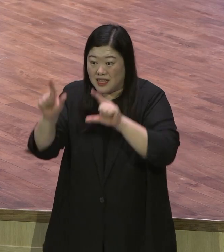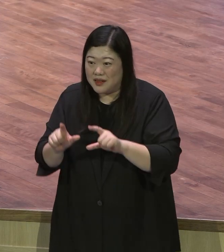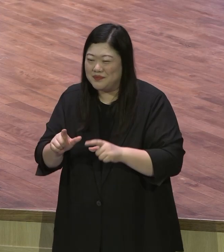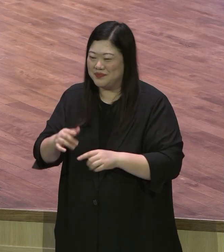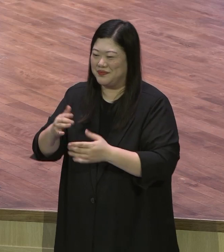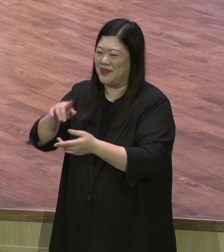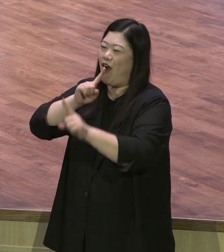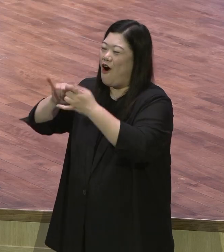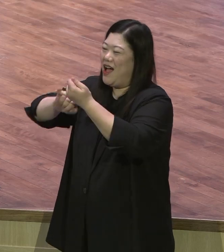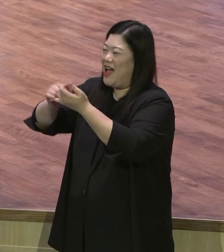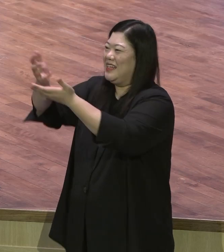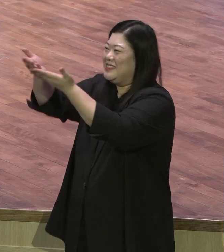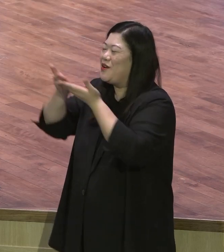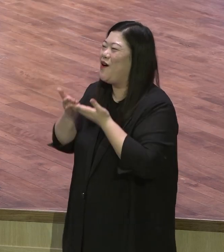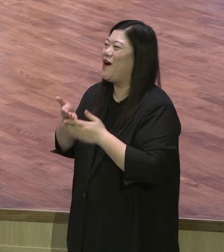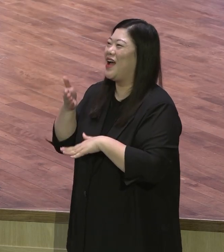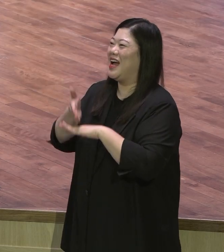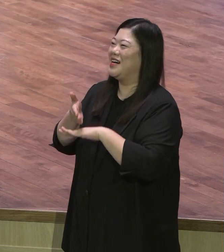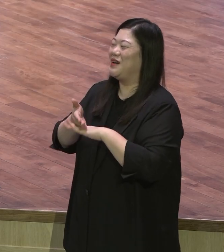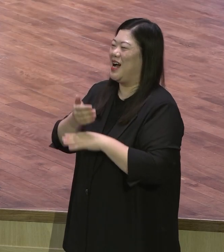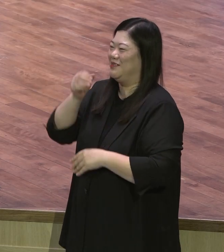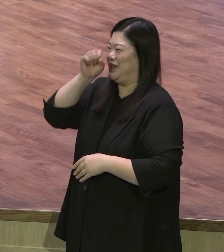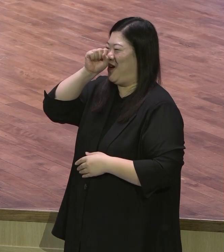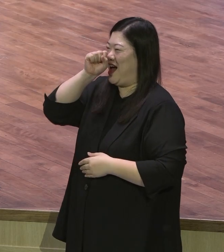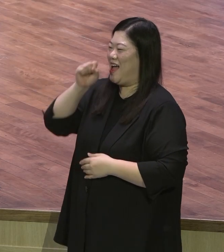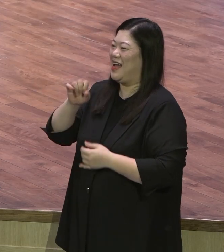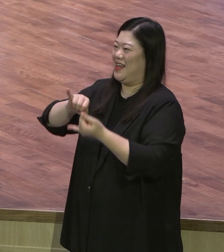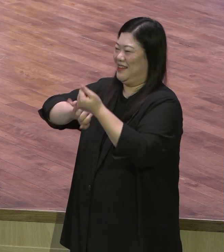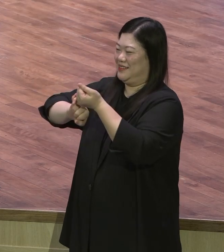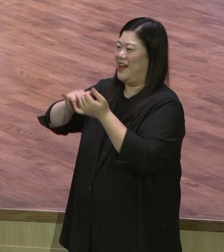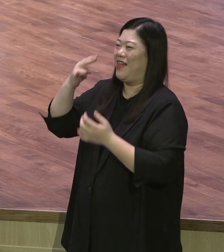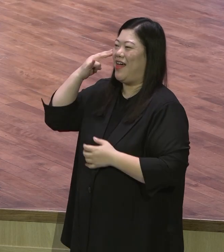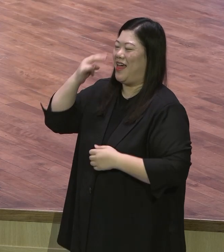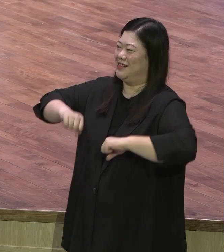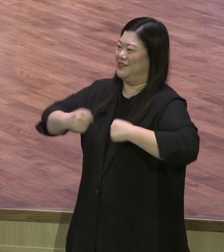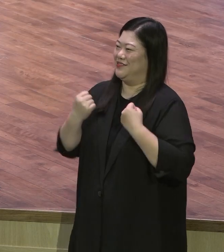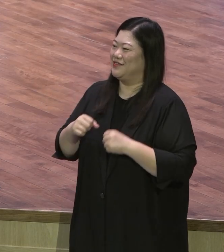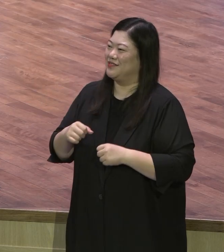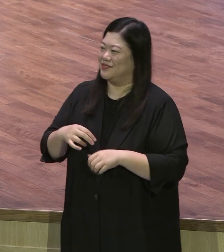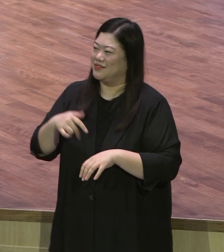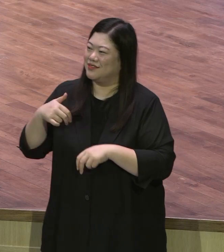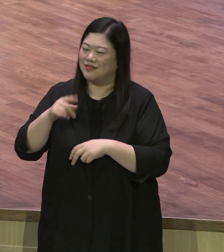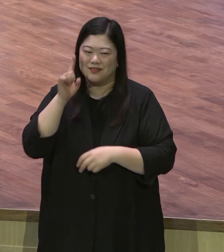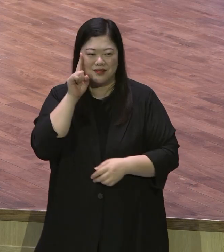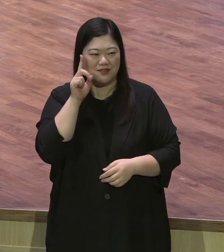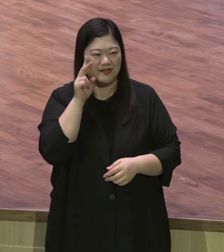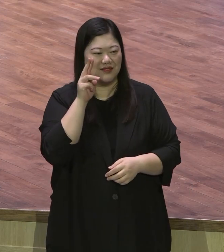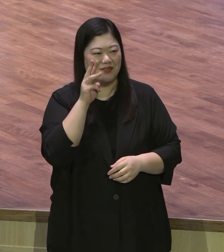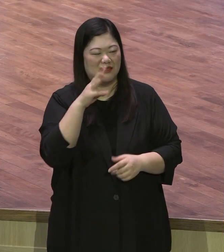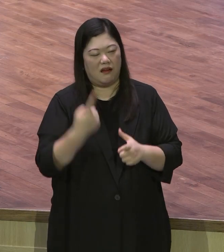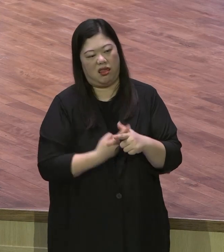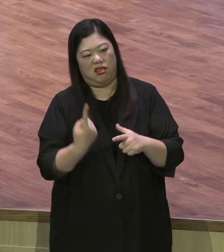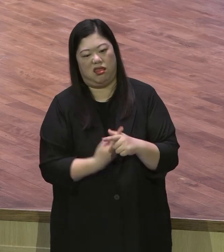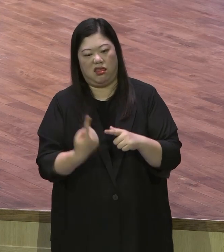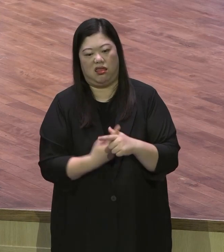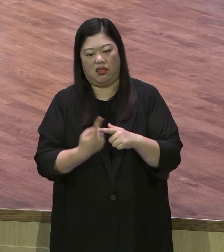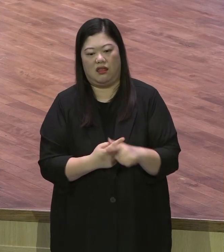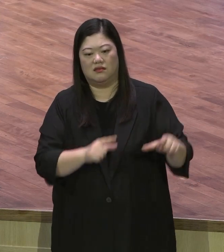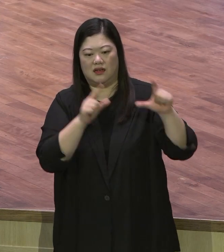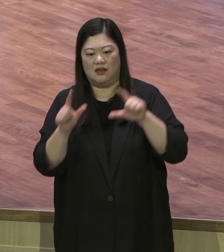삶에서는 하나님과 약속하신 언약과 상관없는 그런 삶을 이